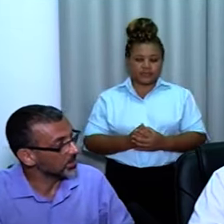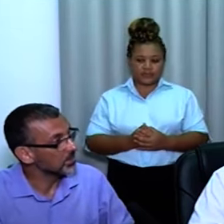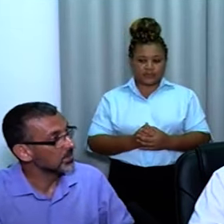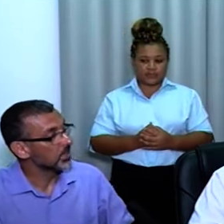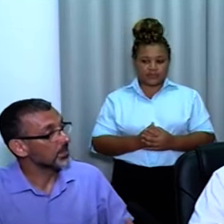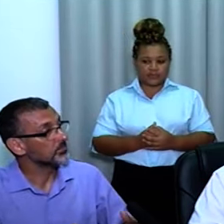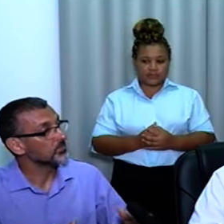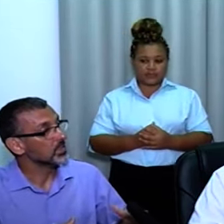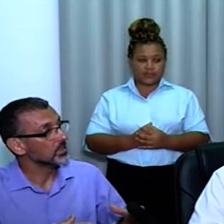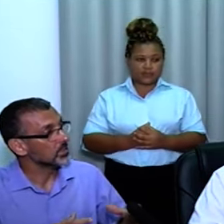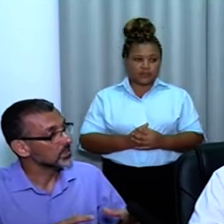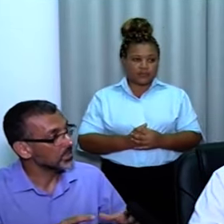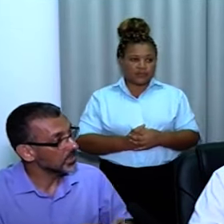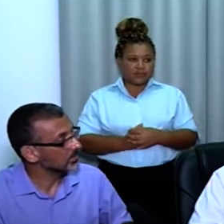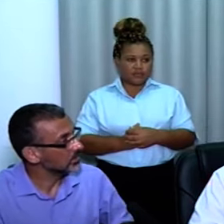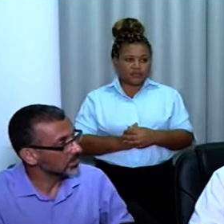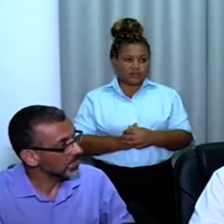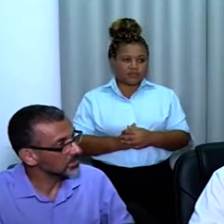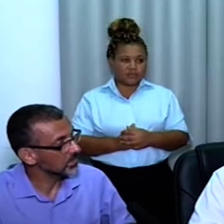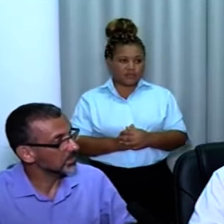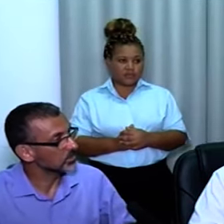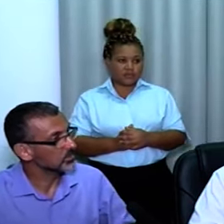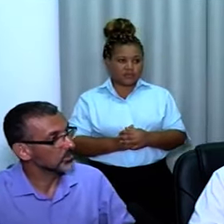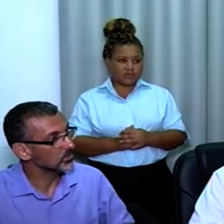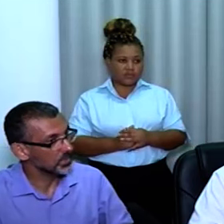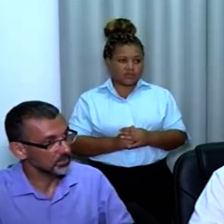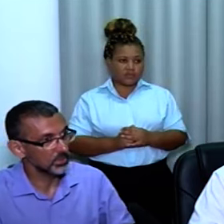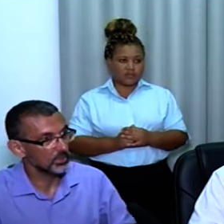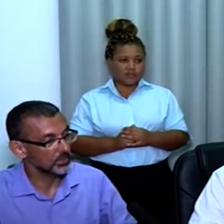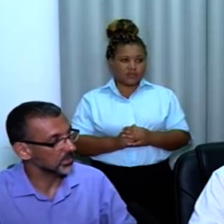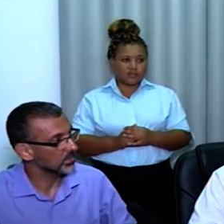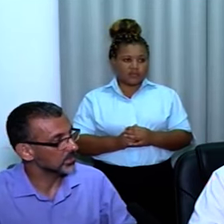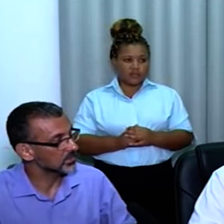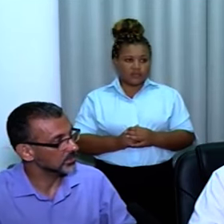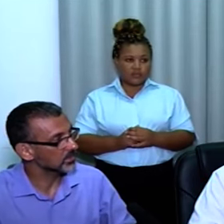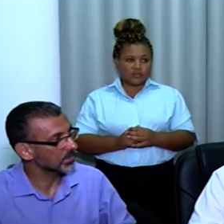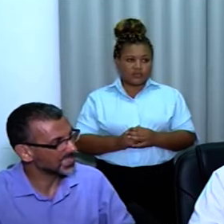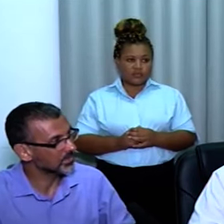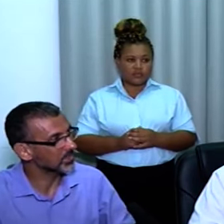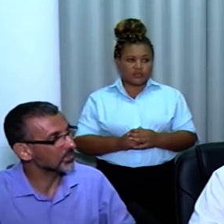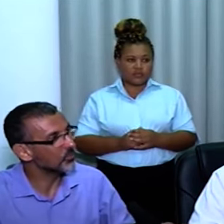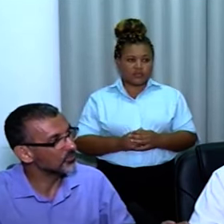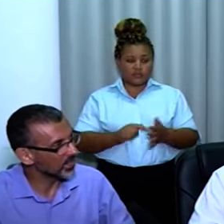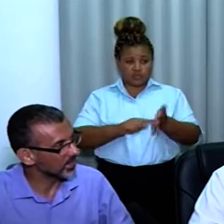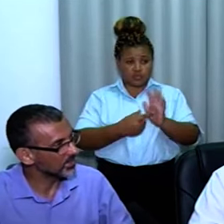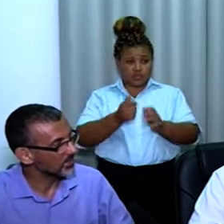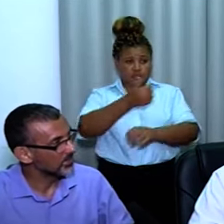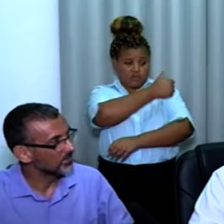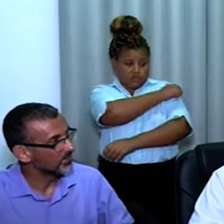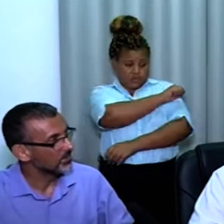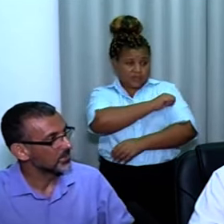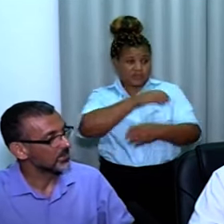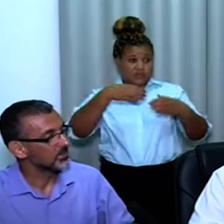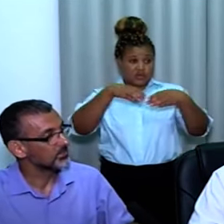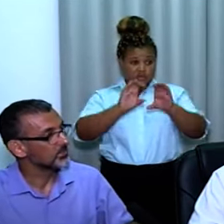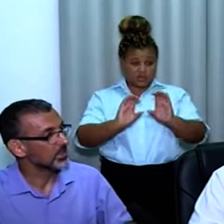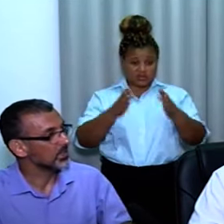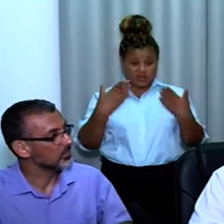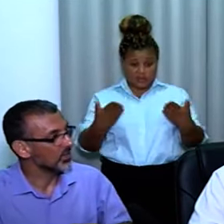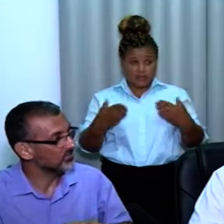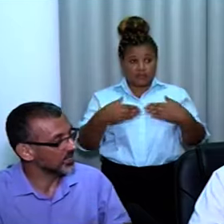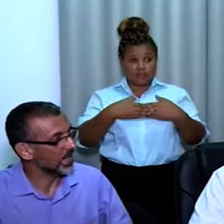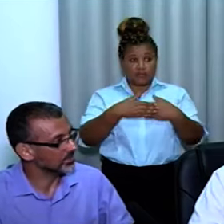public. Il y a un nombre de health centers, tout le monde la santé qui est ouvert.